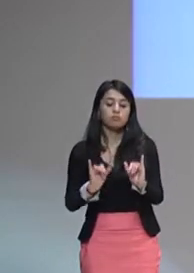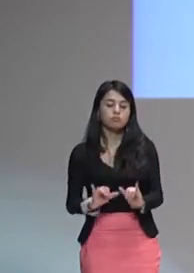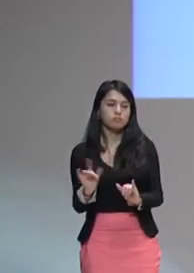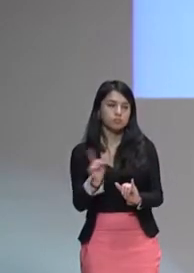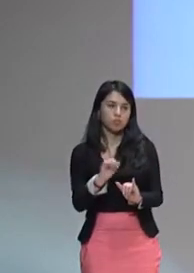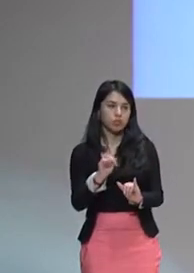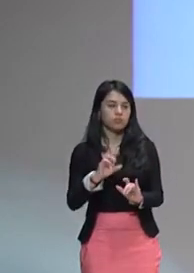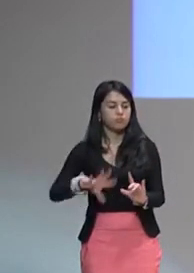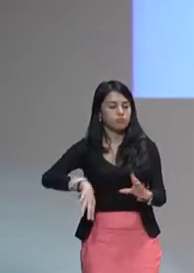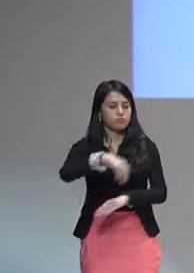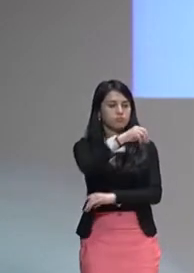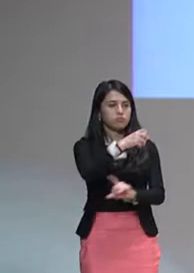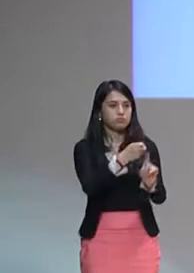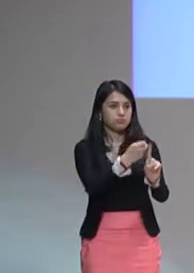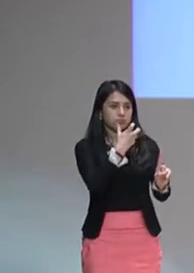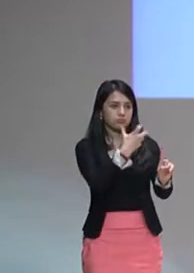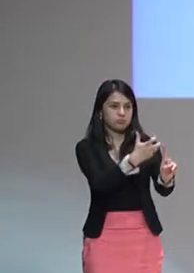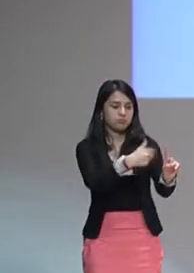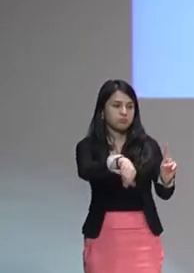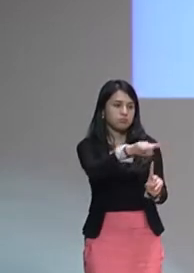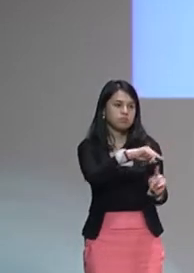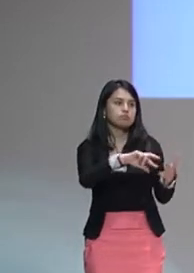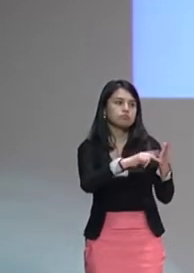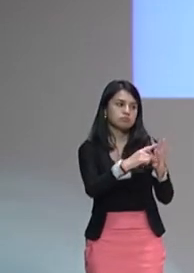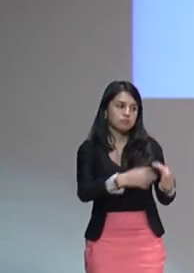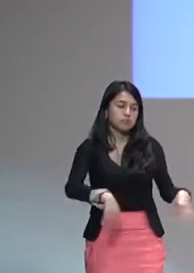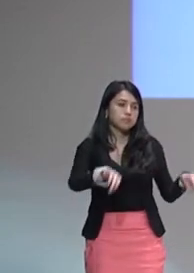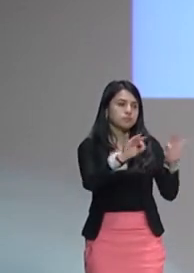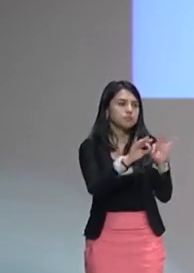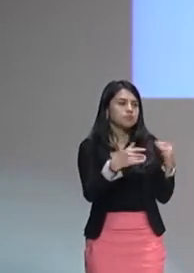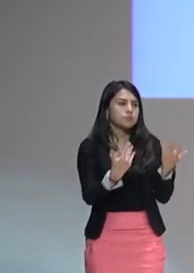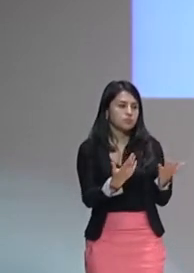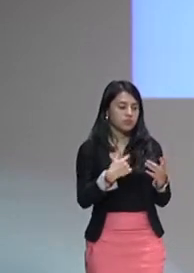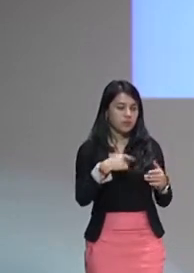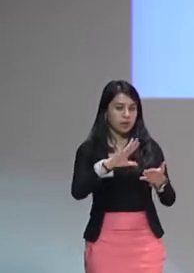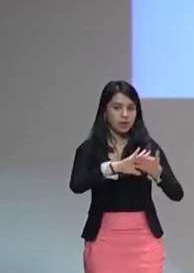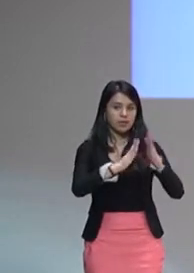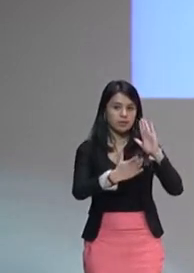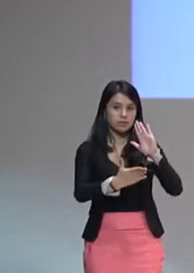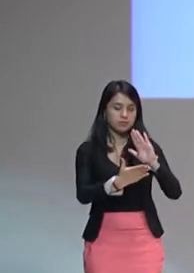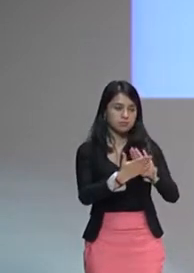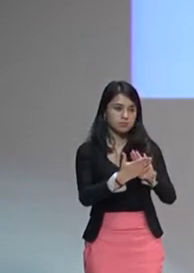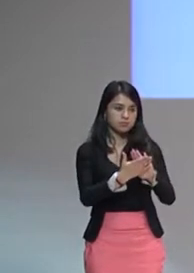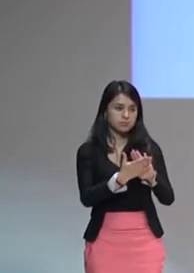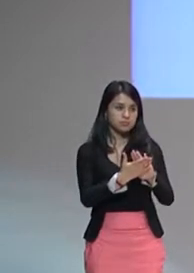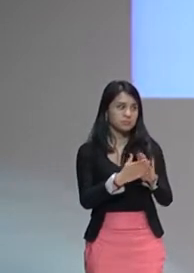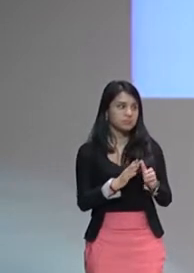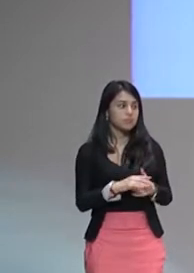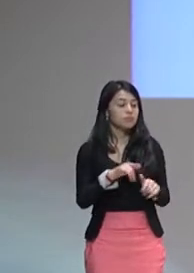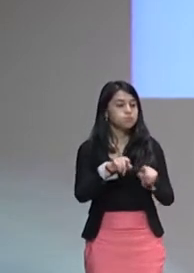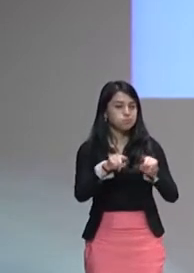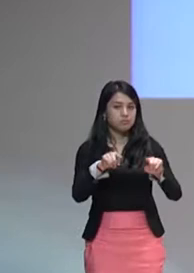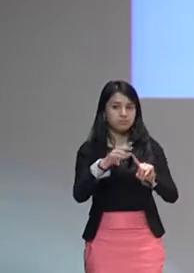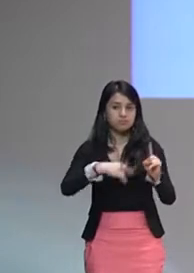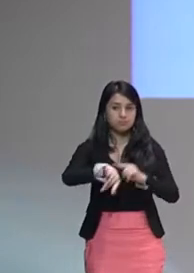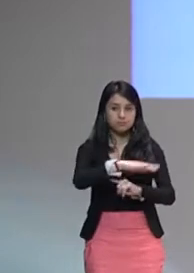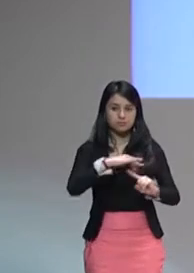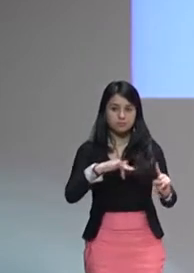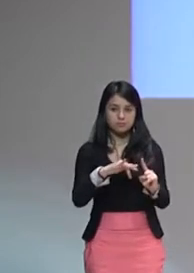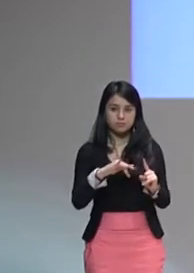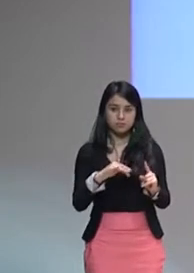tuvo un impacto significativo en la comunidad que rodea al